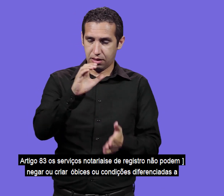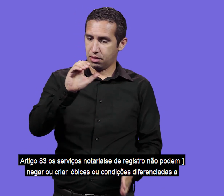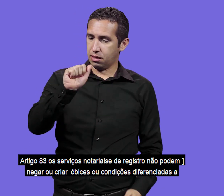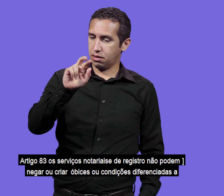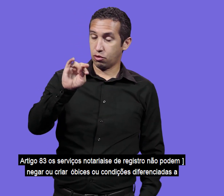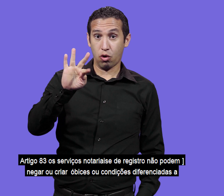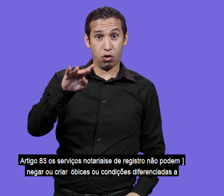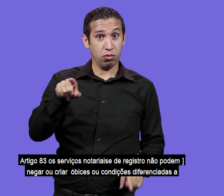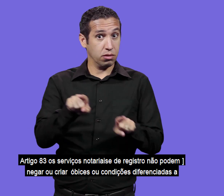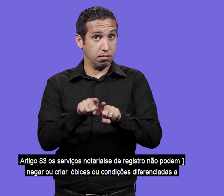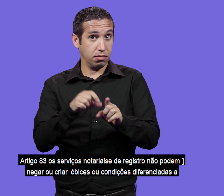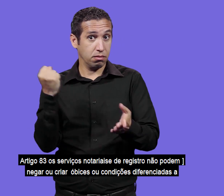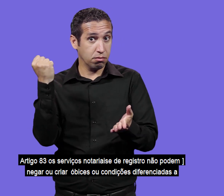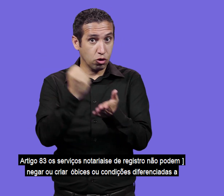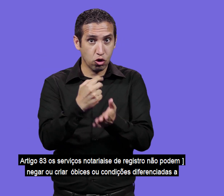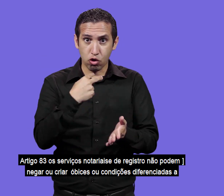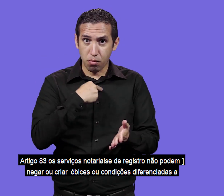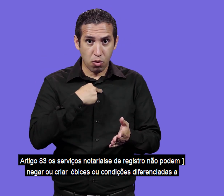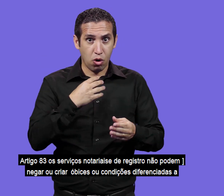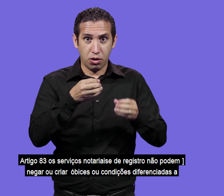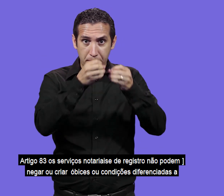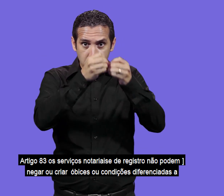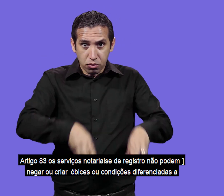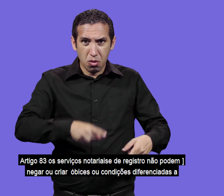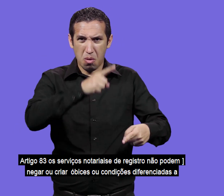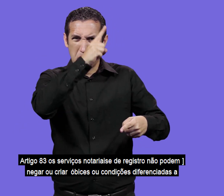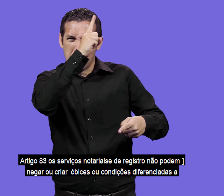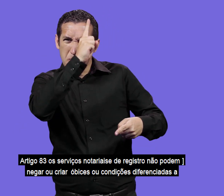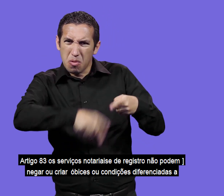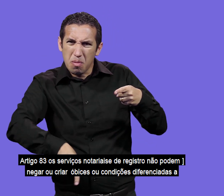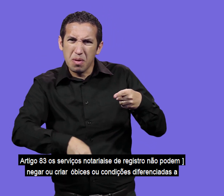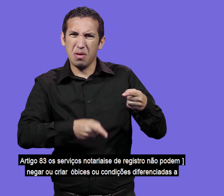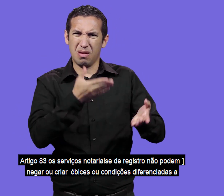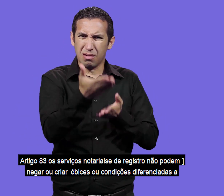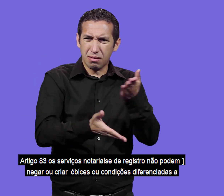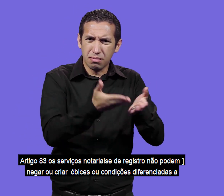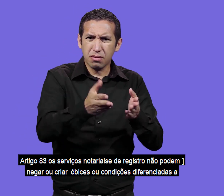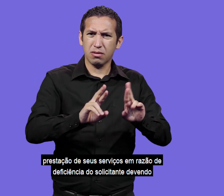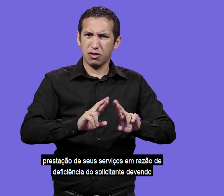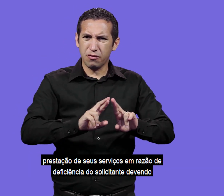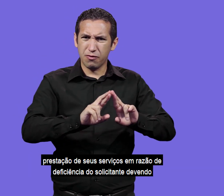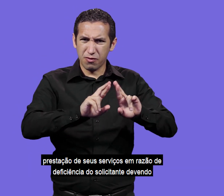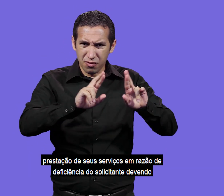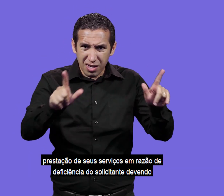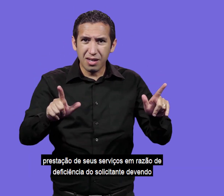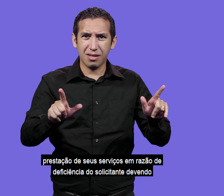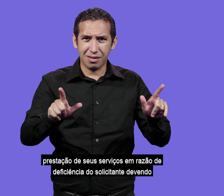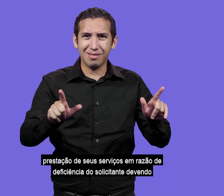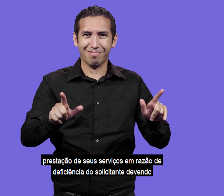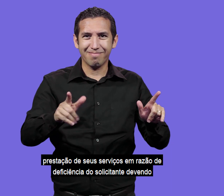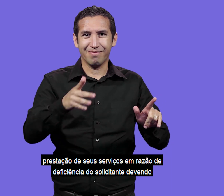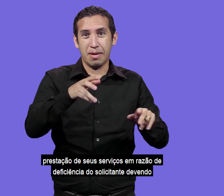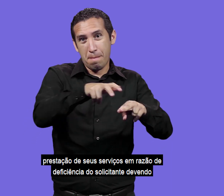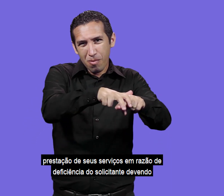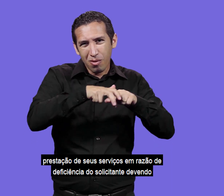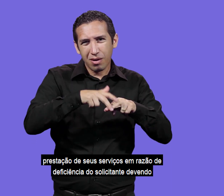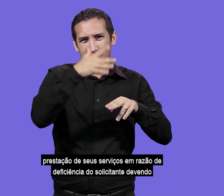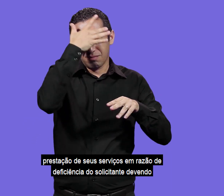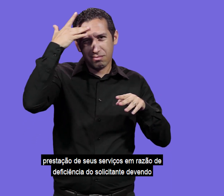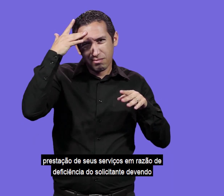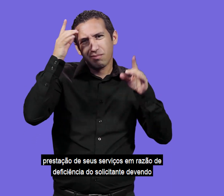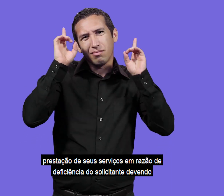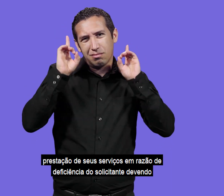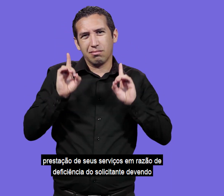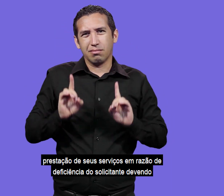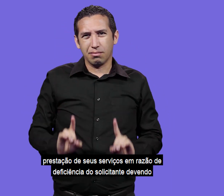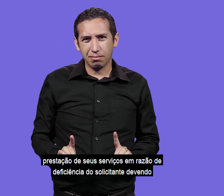registro não podem negar ou criar óbices ou condições diferenciadas à prestação de seus serviços em razão